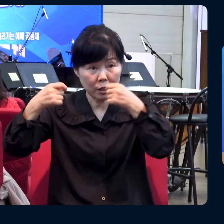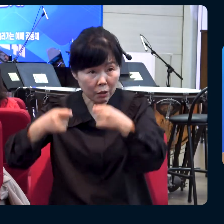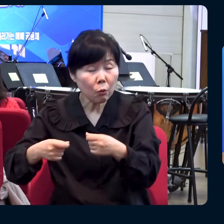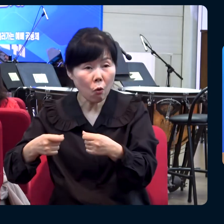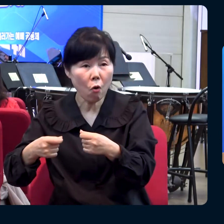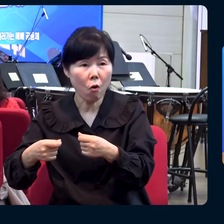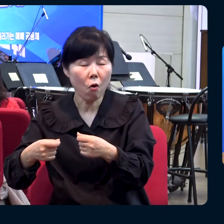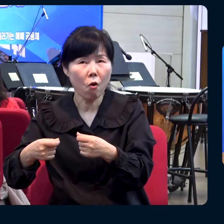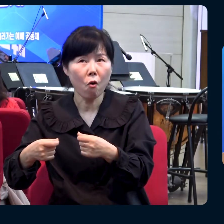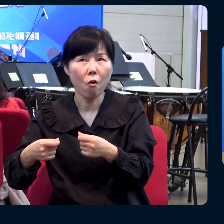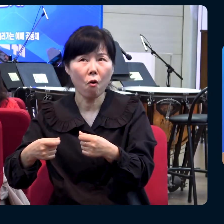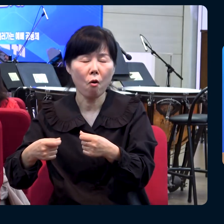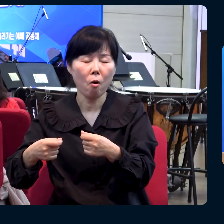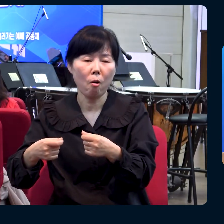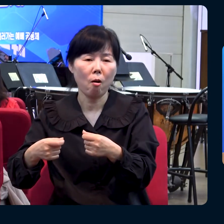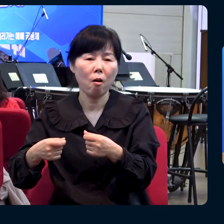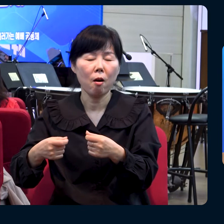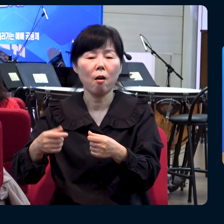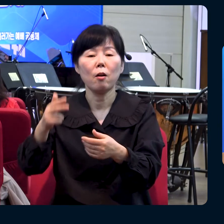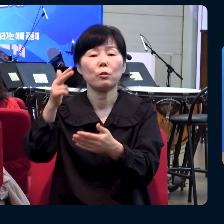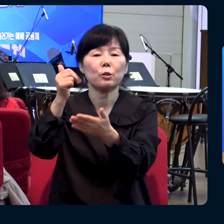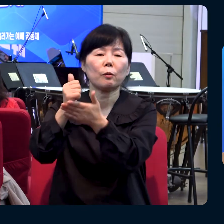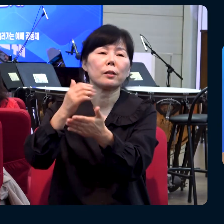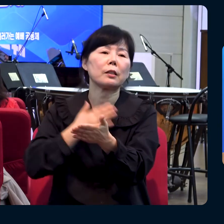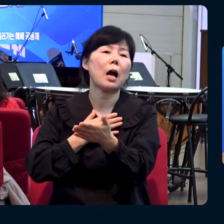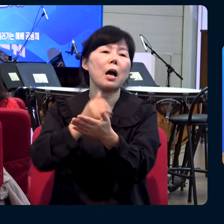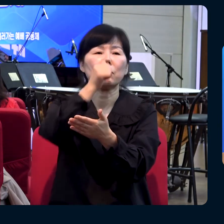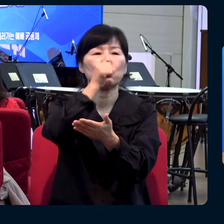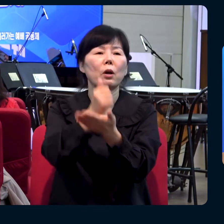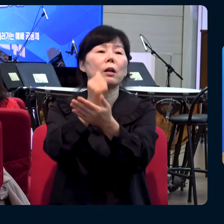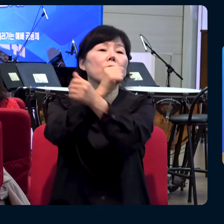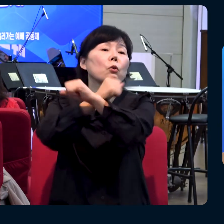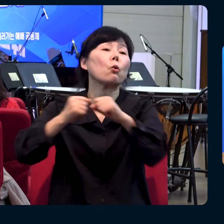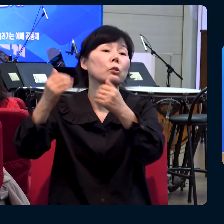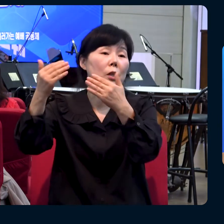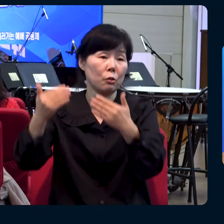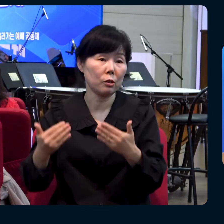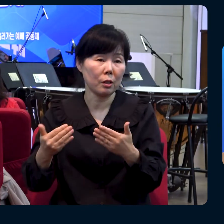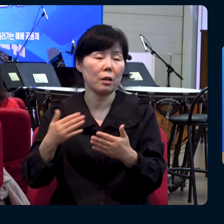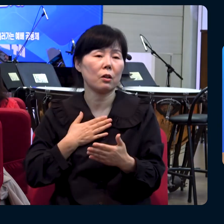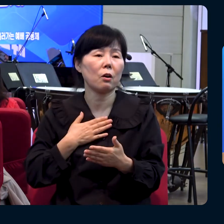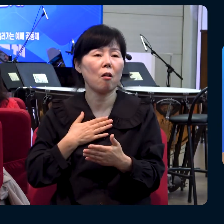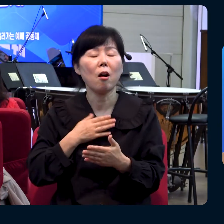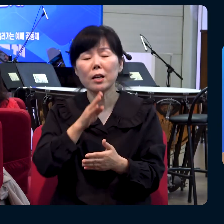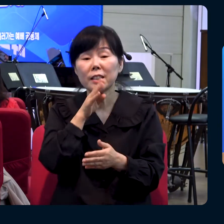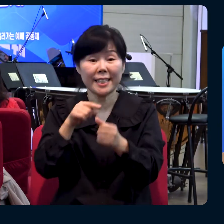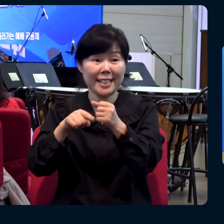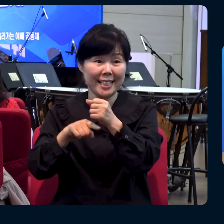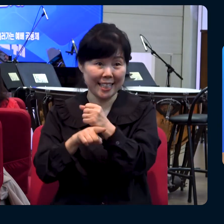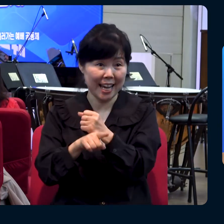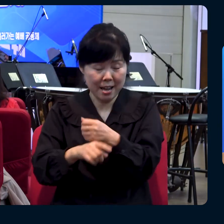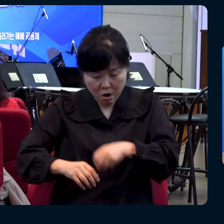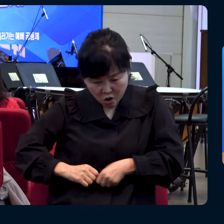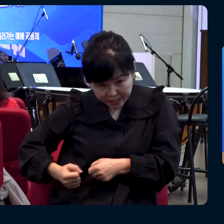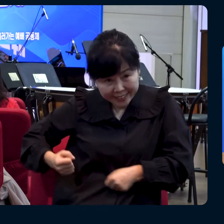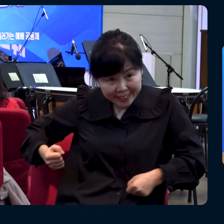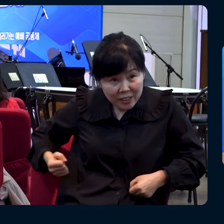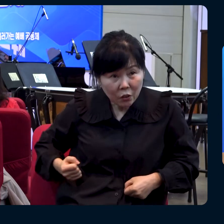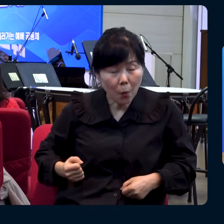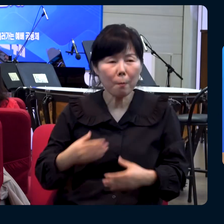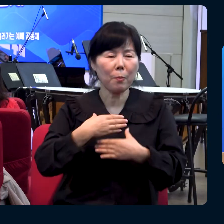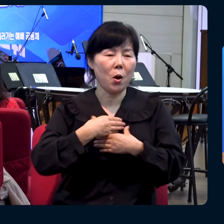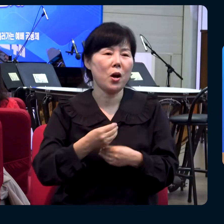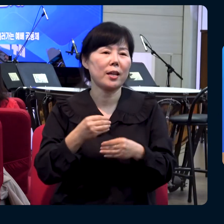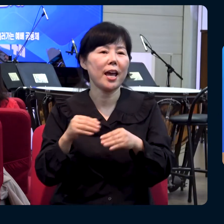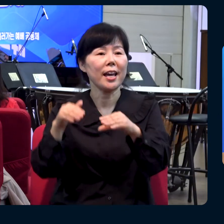이기는 성도가 되길 바랍니다. 주님이 나를 용서하셨다는 믿음 위에 서야 합니다. 진리의 허리띠를 띠시길 바라고 평안의 복음의 신발을